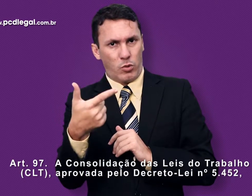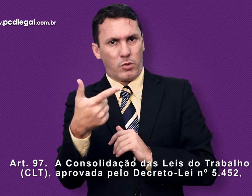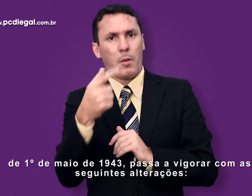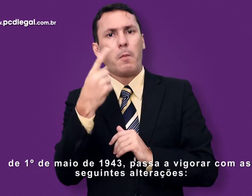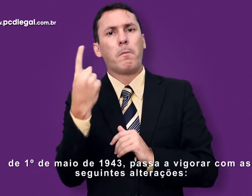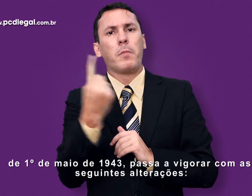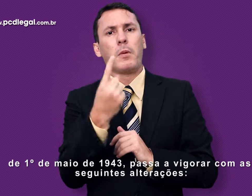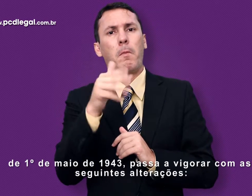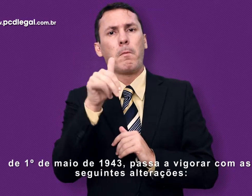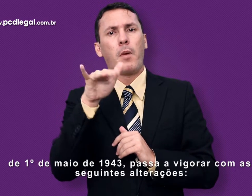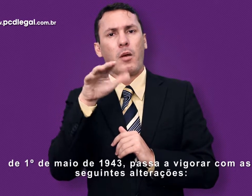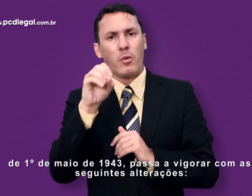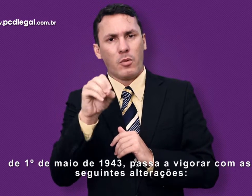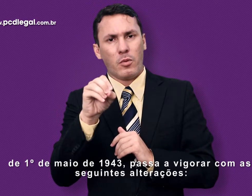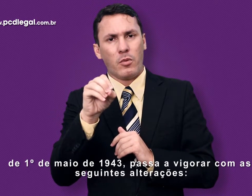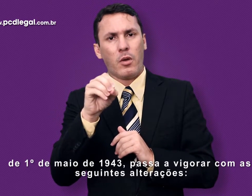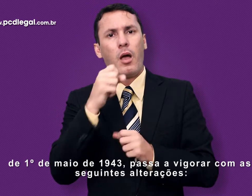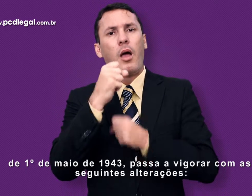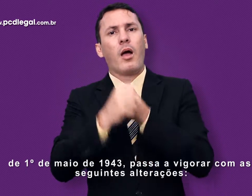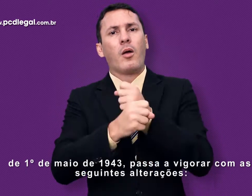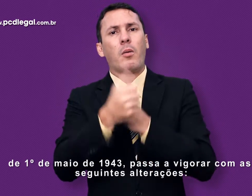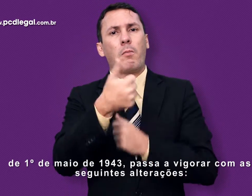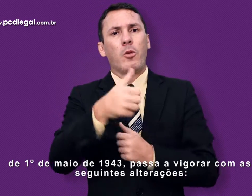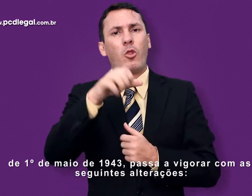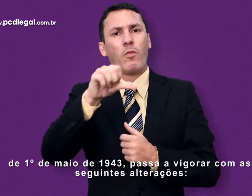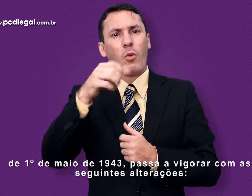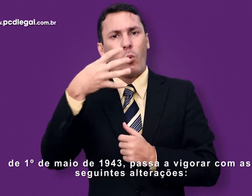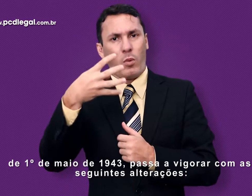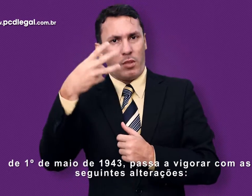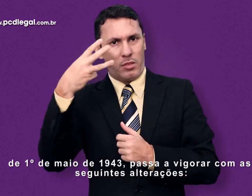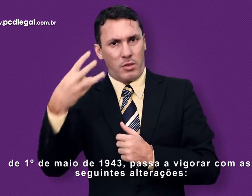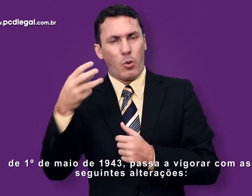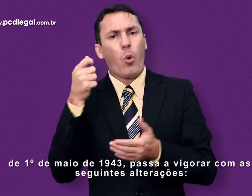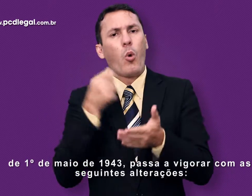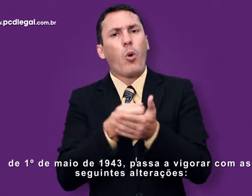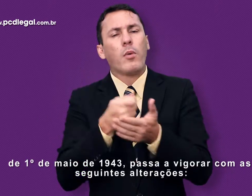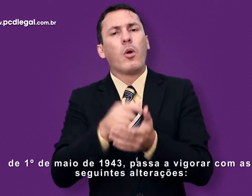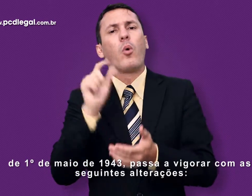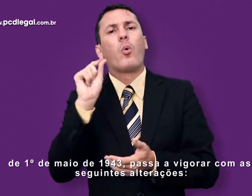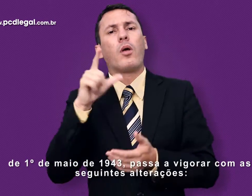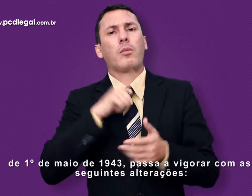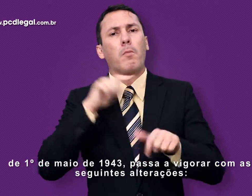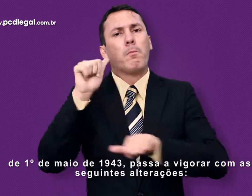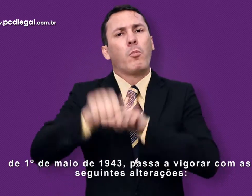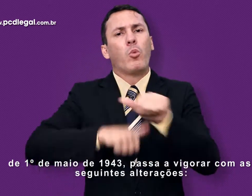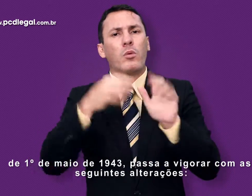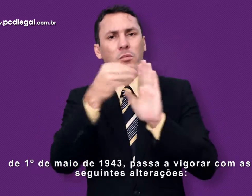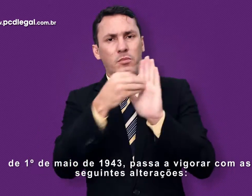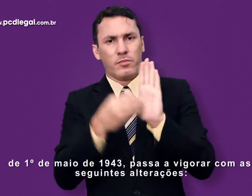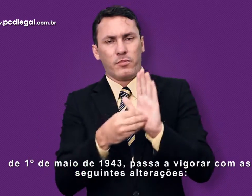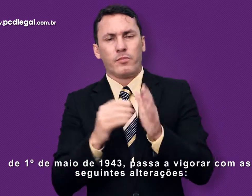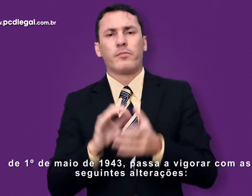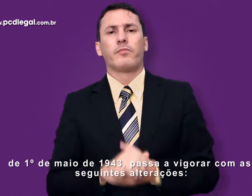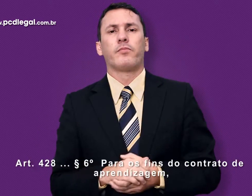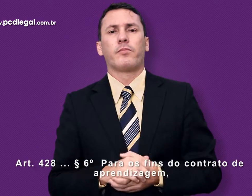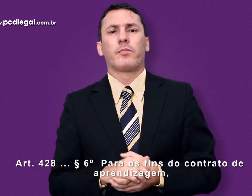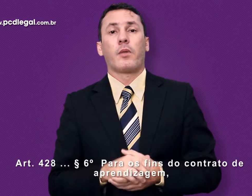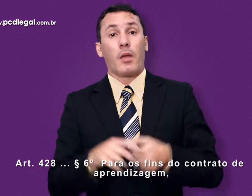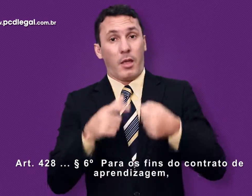5.452, de 1º de maio de 1943, passa a vigorar com as seguintes alterações.